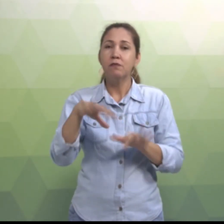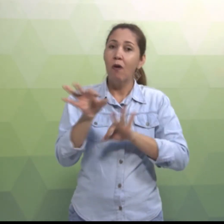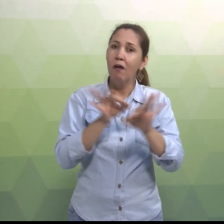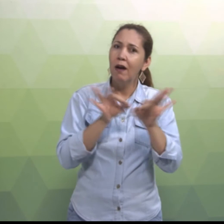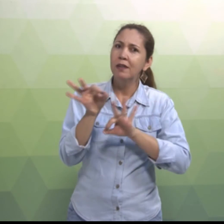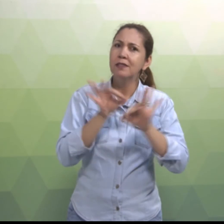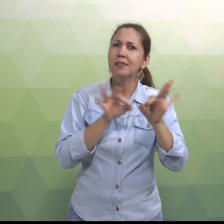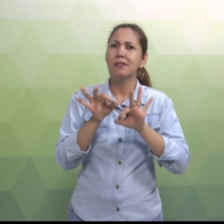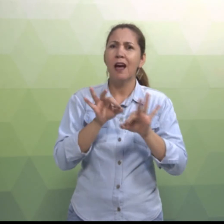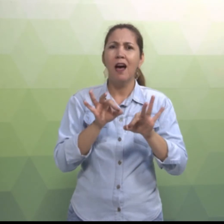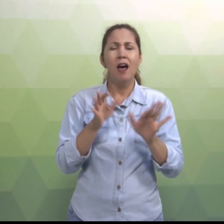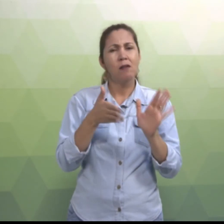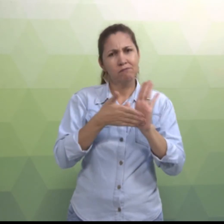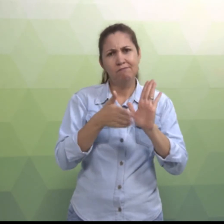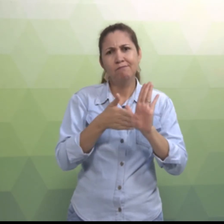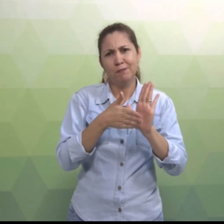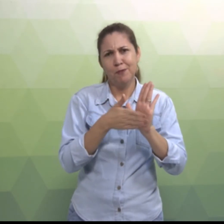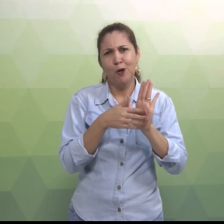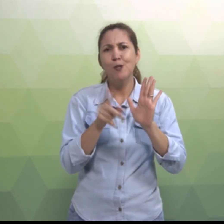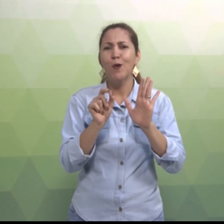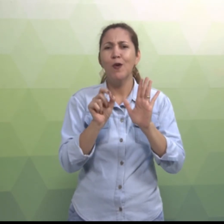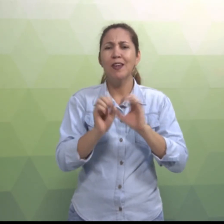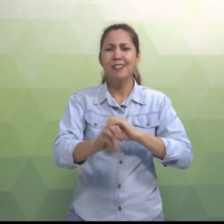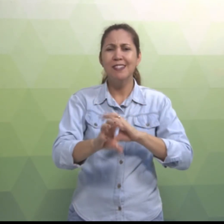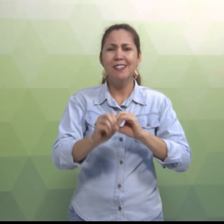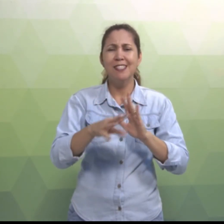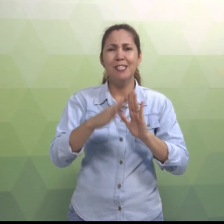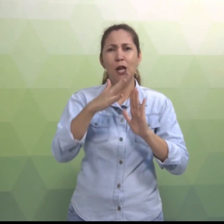vão organizar uma proposta de ensino.